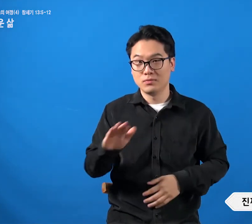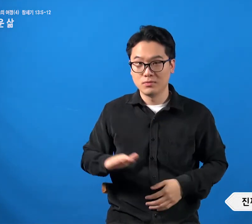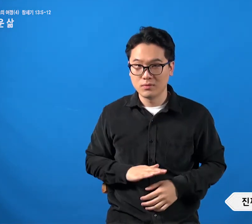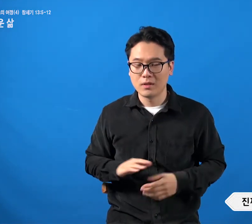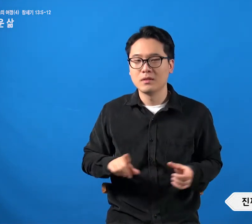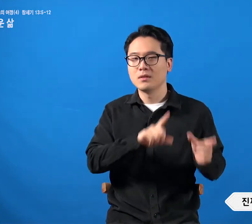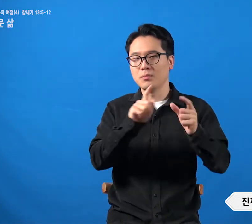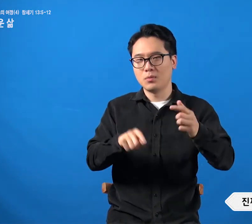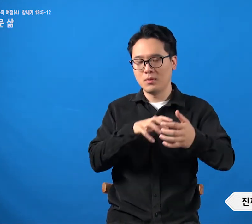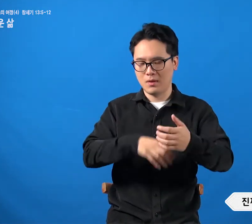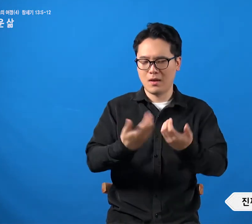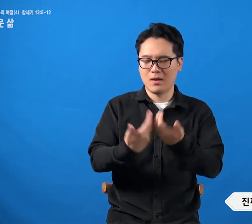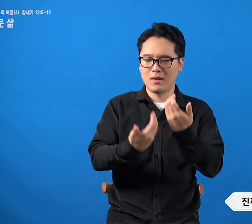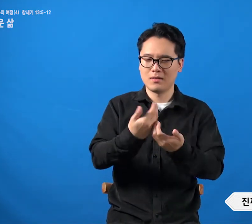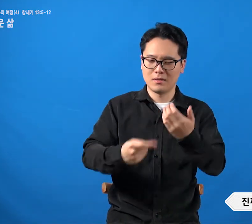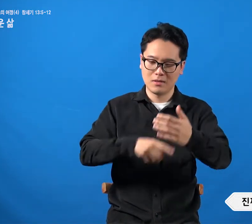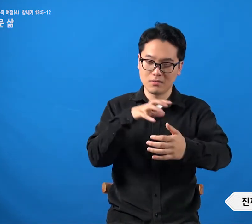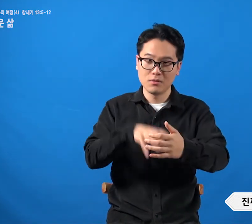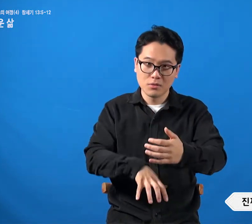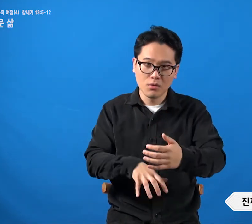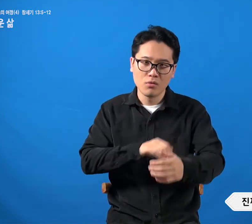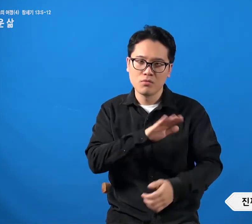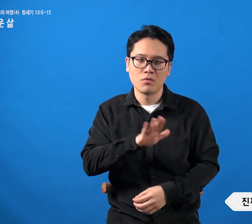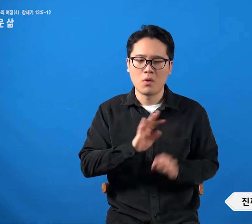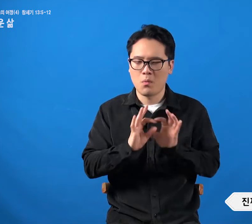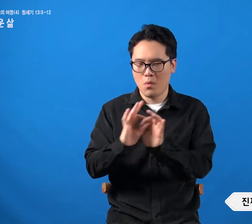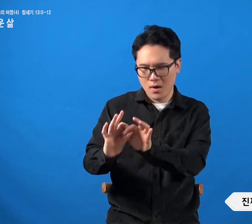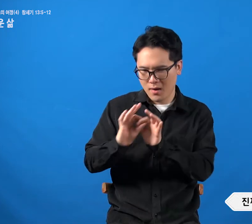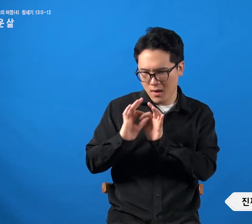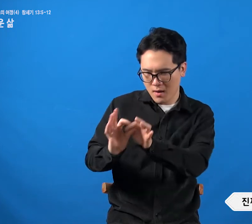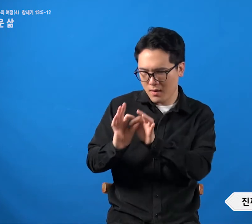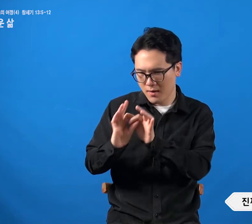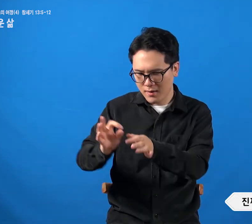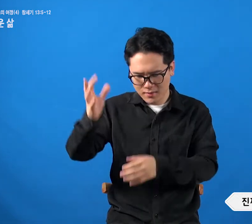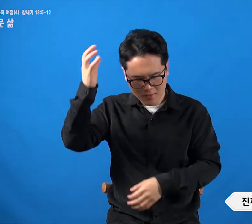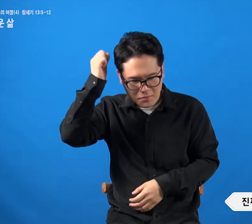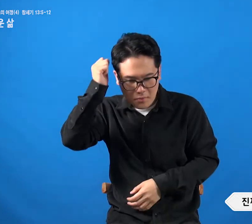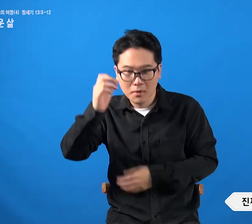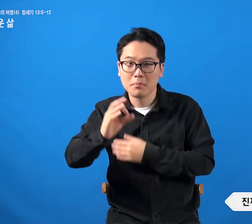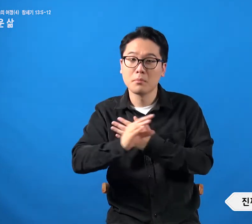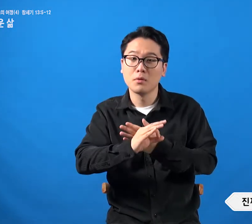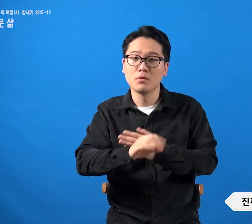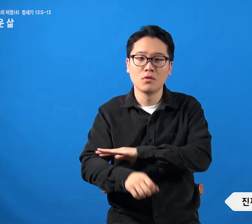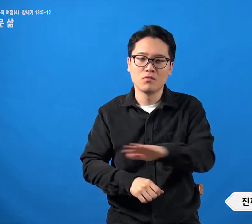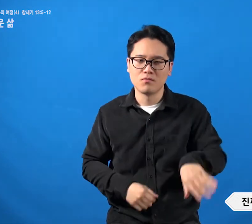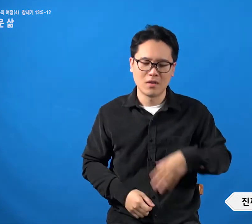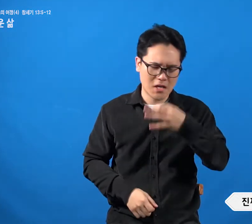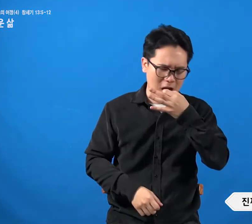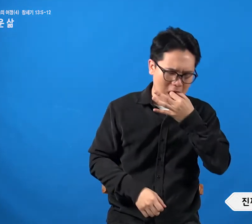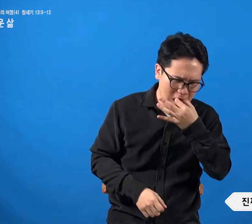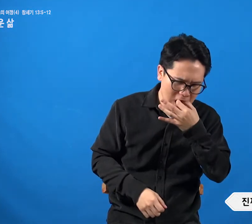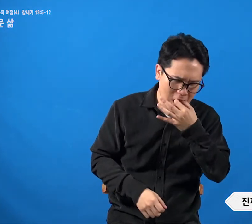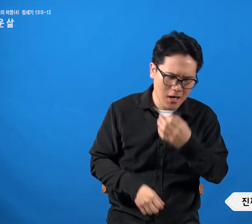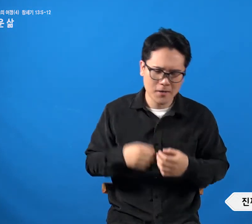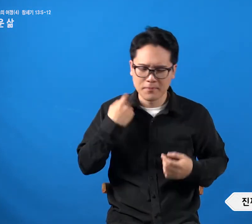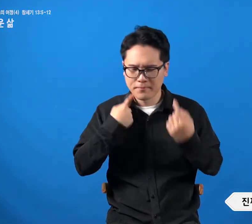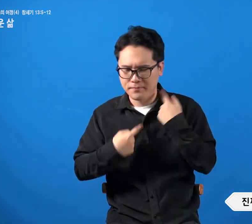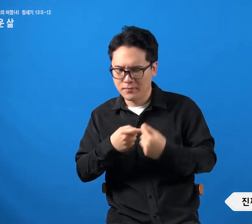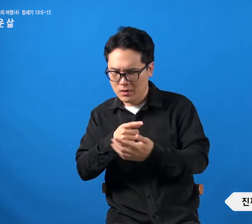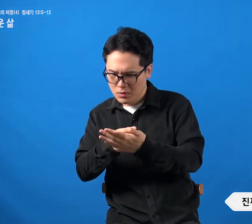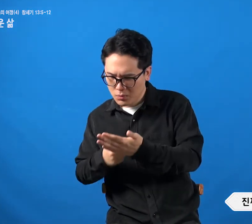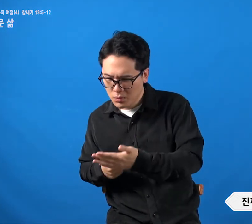갈등 가운데에서 우리의 관계를 바로 생각한다면 우리의 이득보다 우리의 손해보다